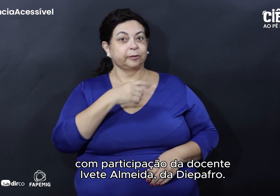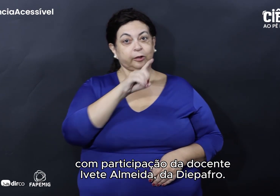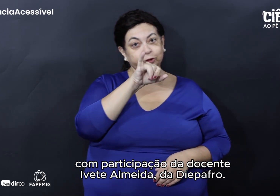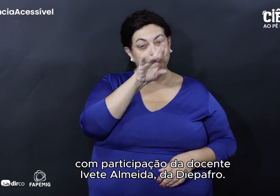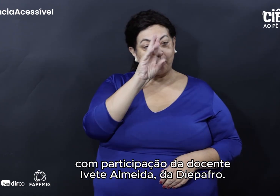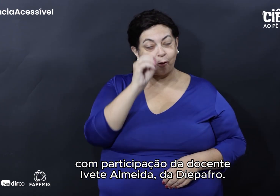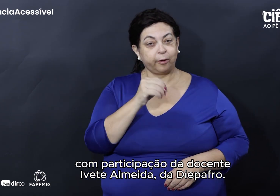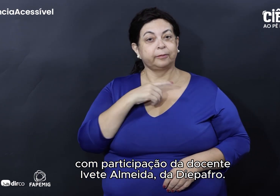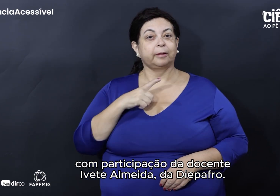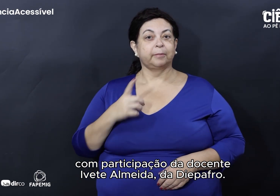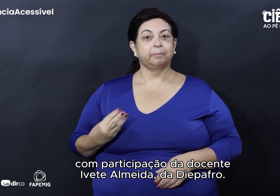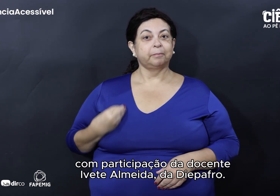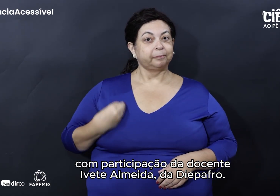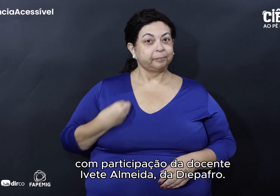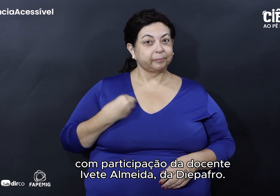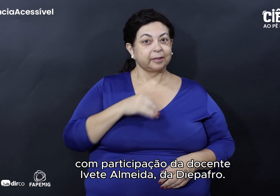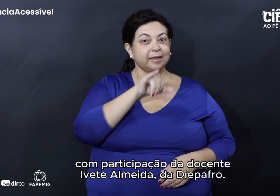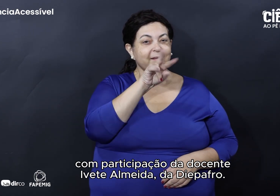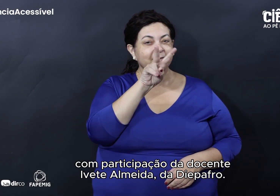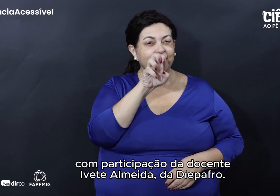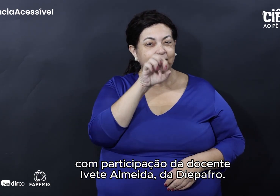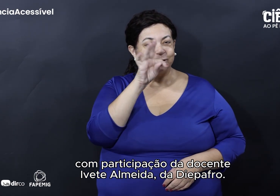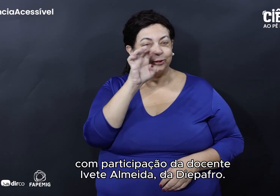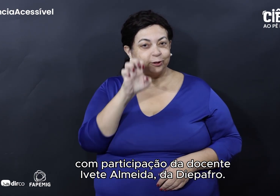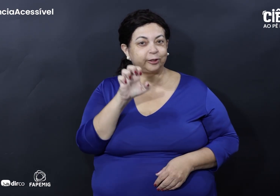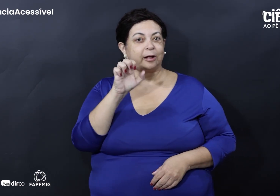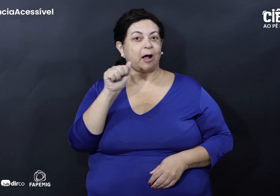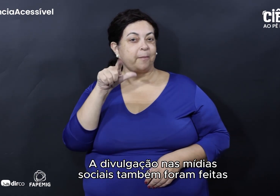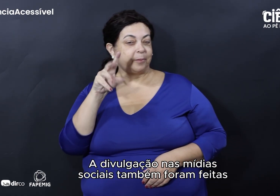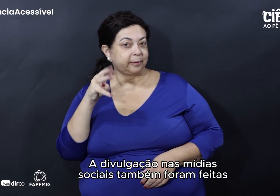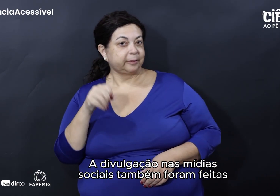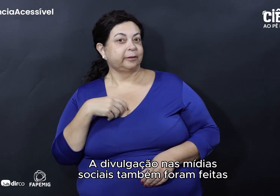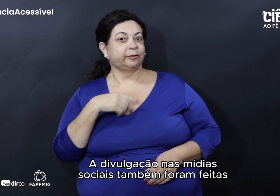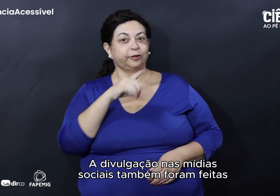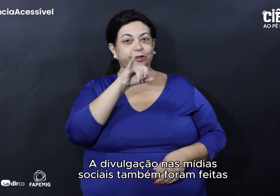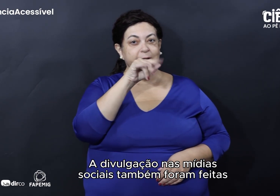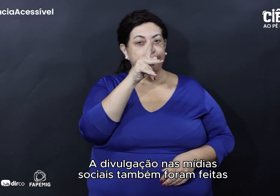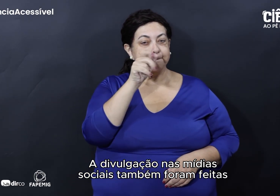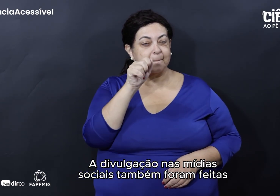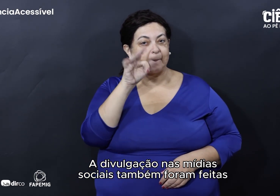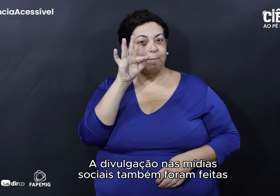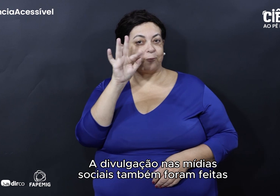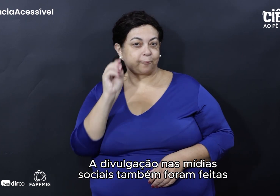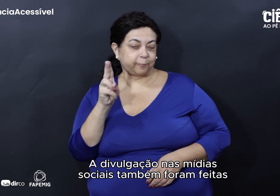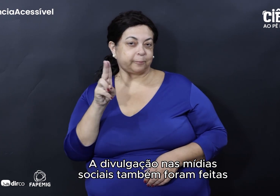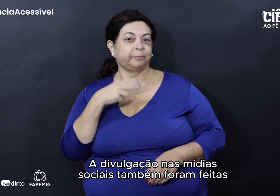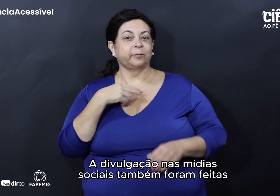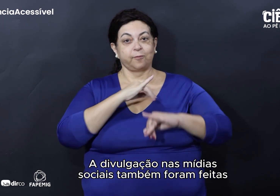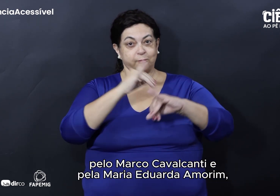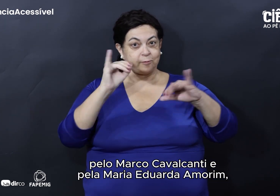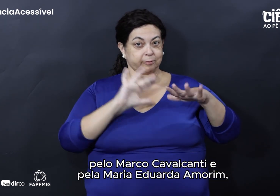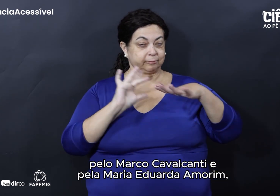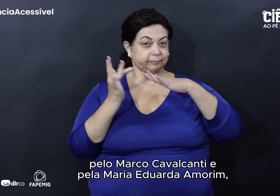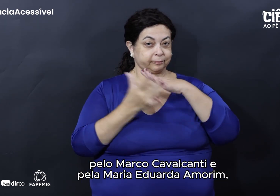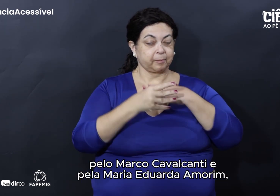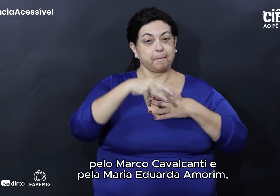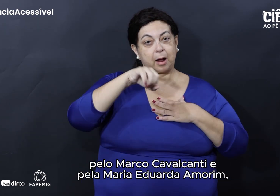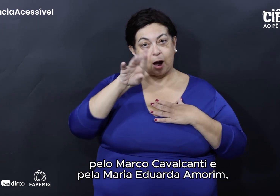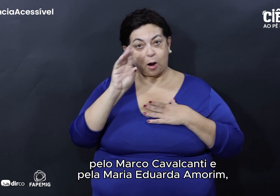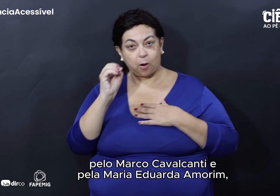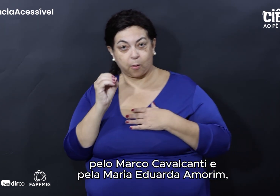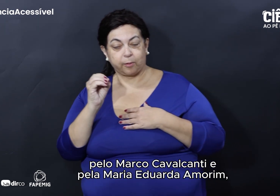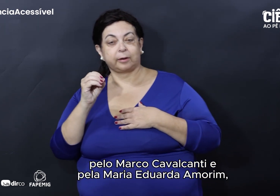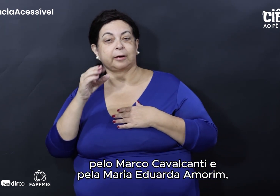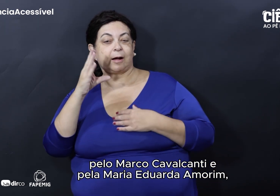com participação da docente Ivete Almeida, da DIEPAFRO. A divulgação nas mídias sociais também foram feitas pelo Marco